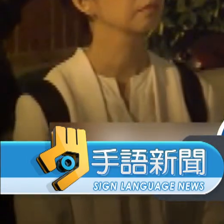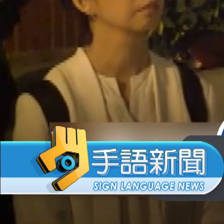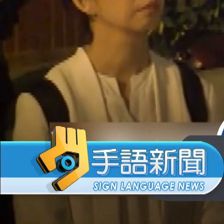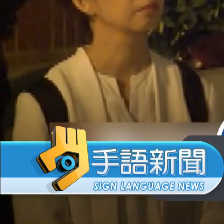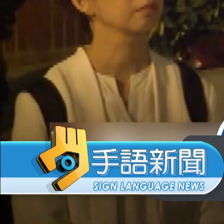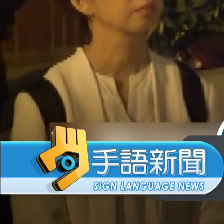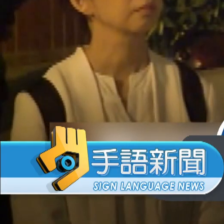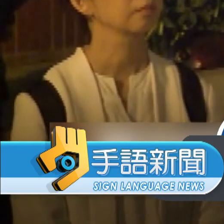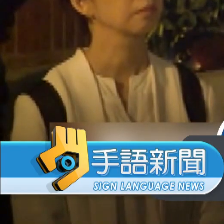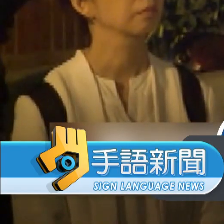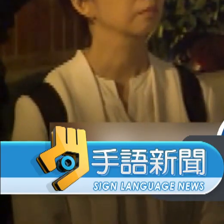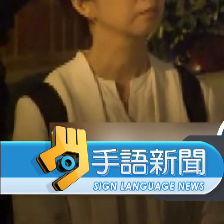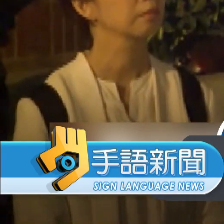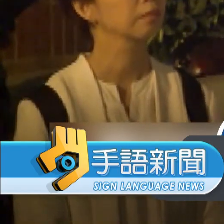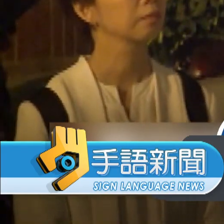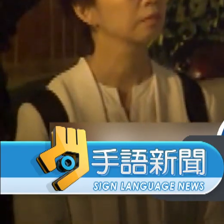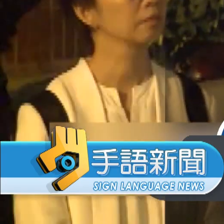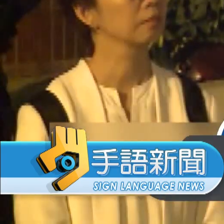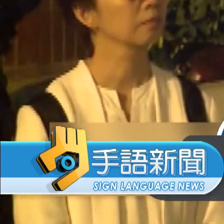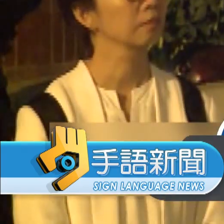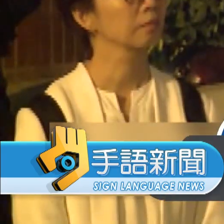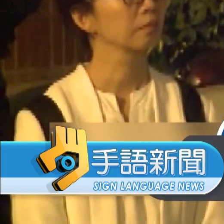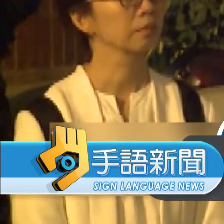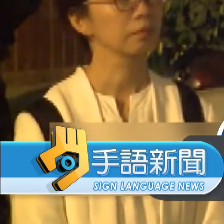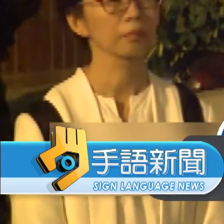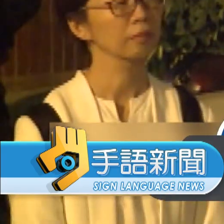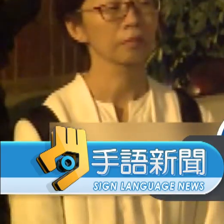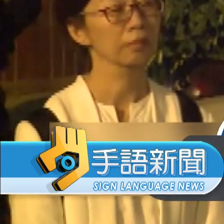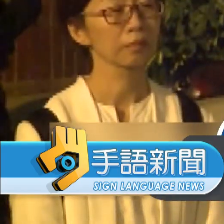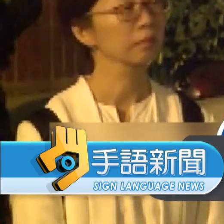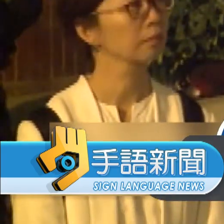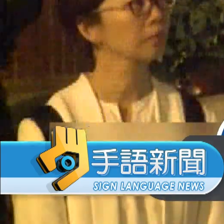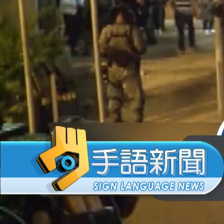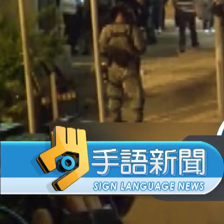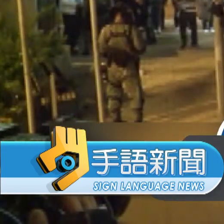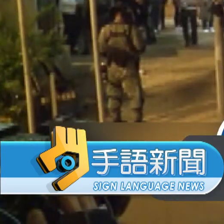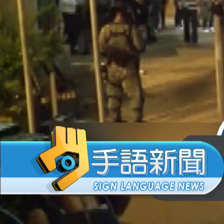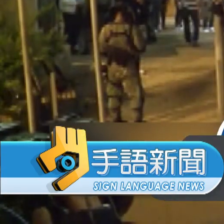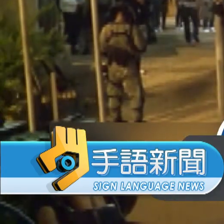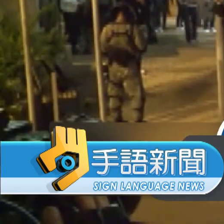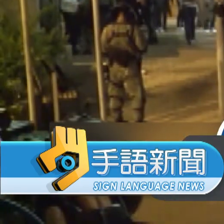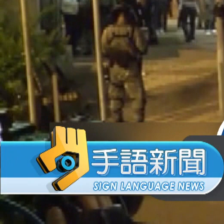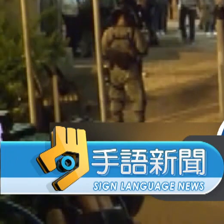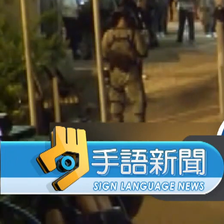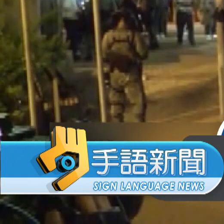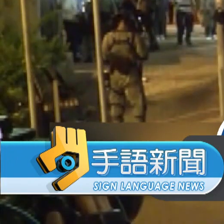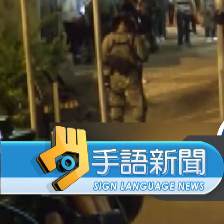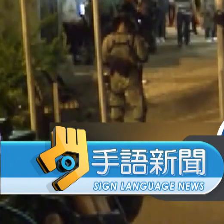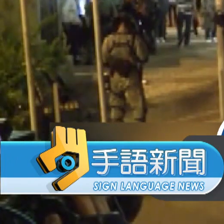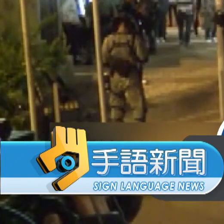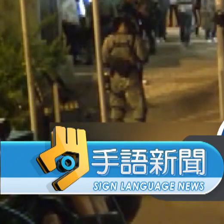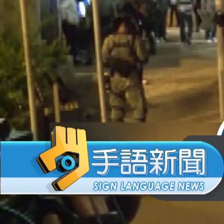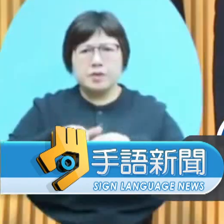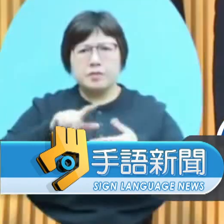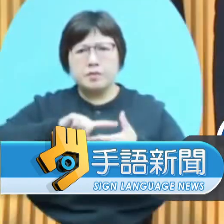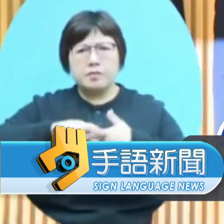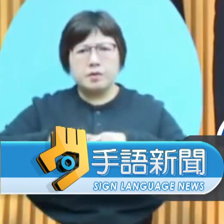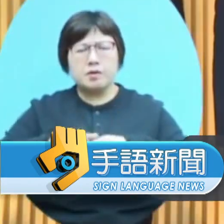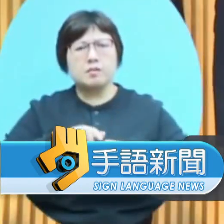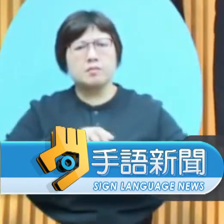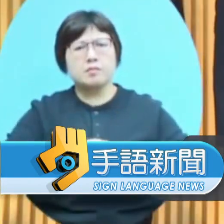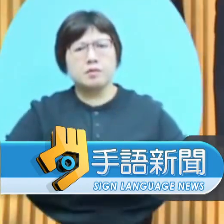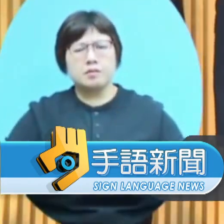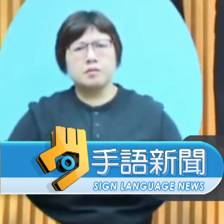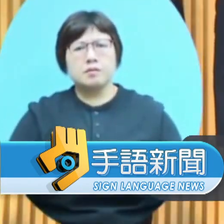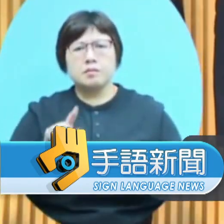校长滕景光随后也到场，呼吁校内人士离开，但也表示离开的示威者会先根据拘捕程序处理。对理